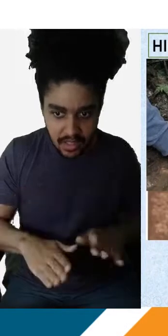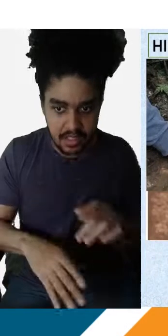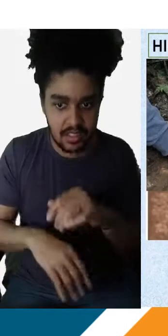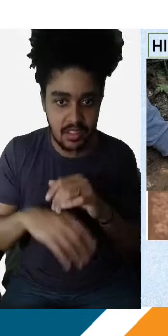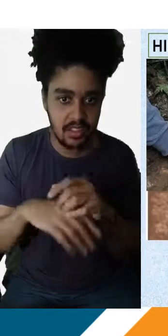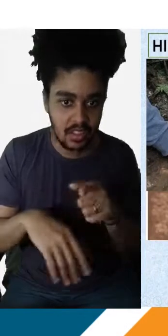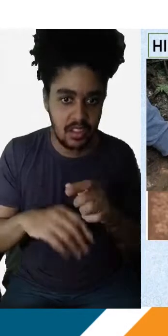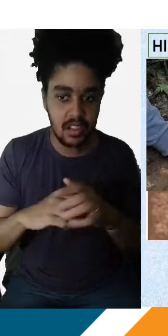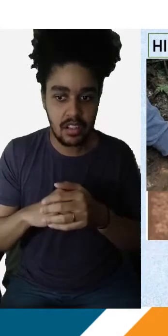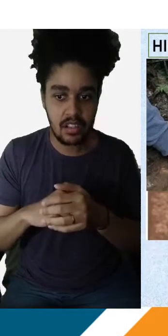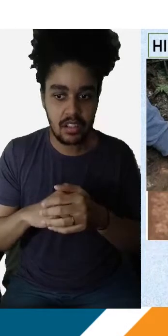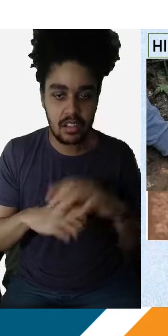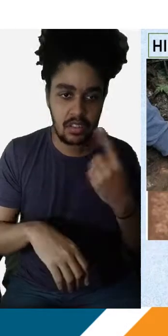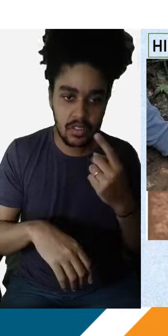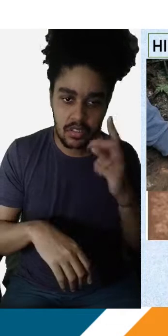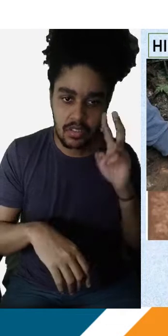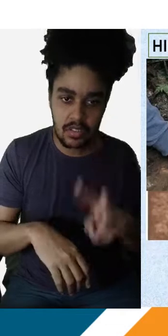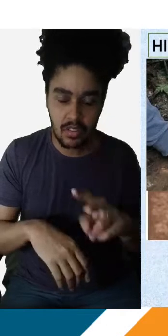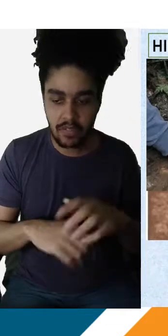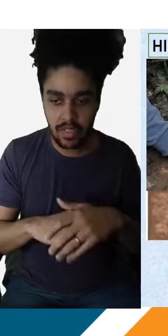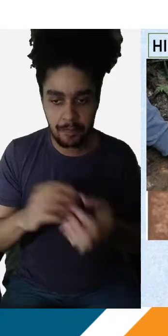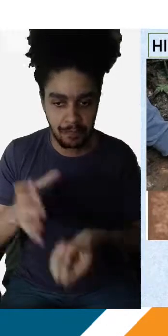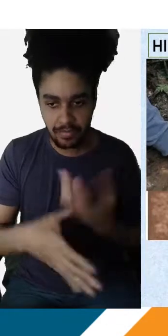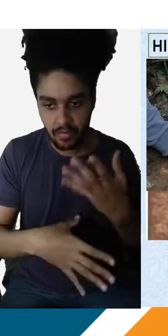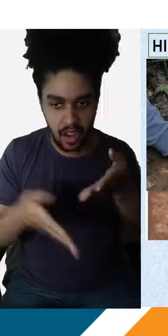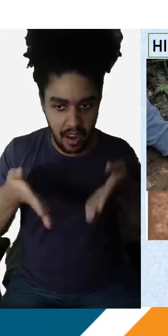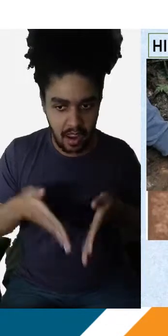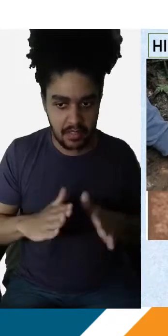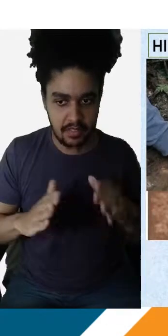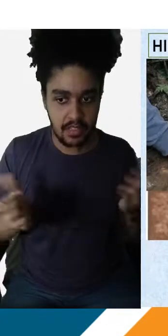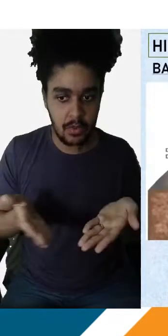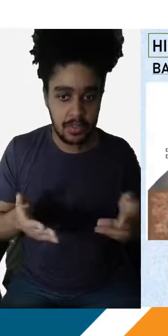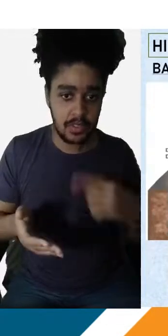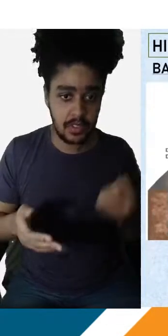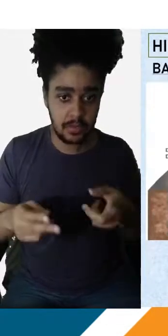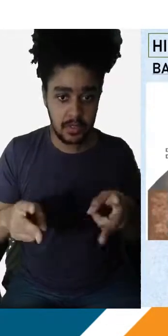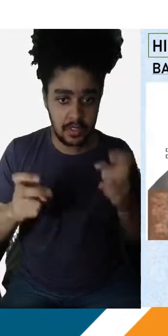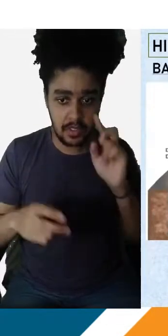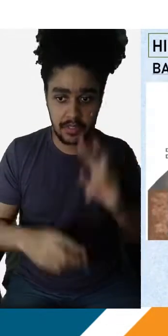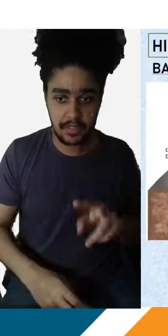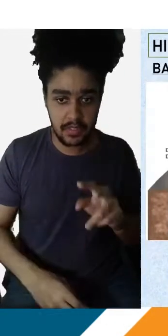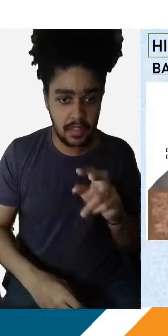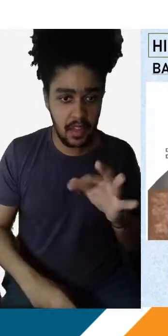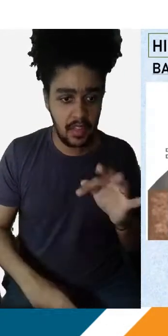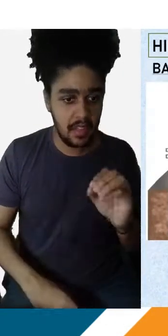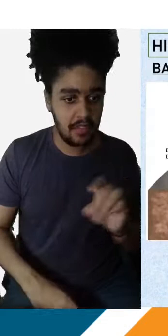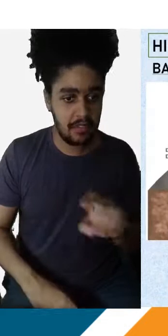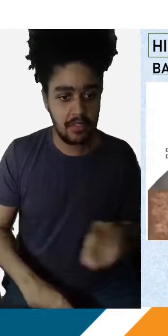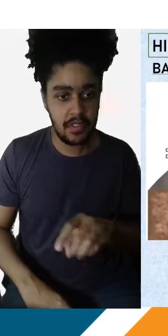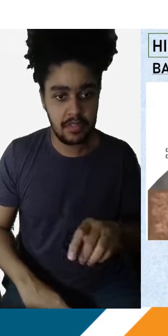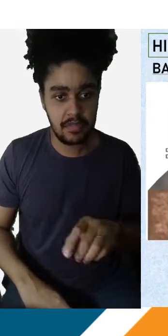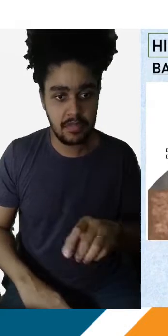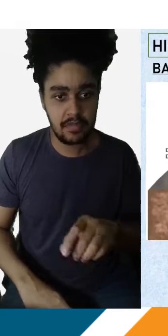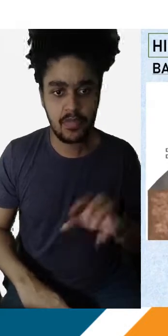Enfim, nós vimos a formação da nascente e agora a gente precisa ver a foz. O